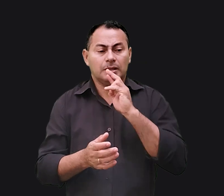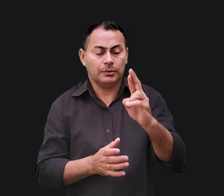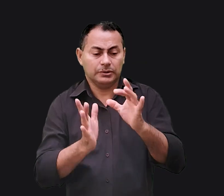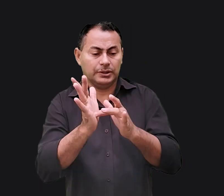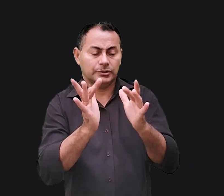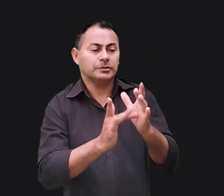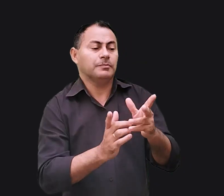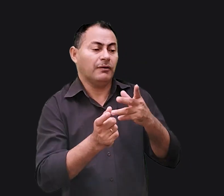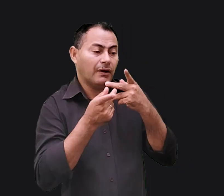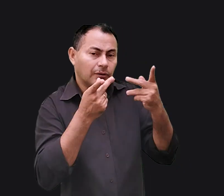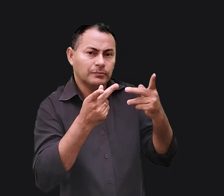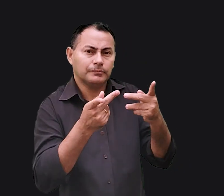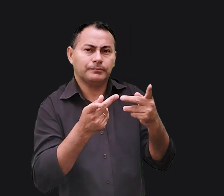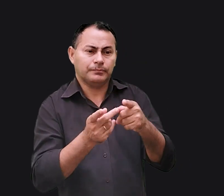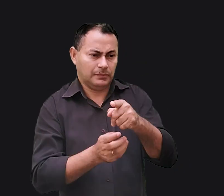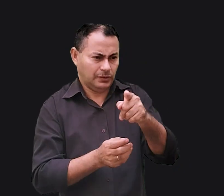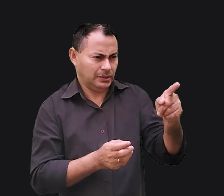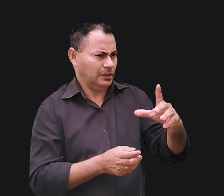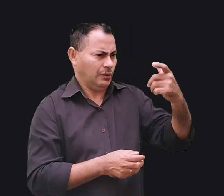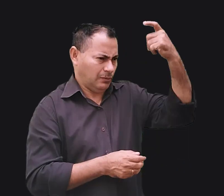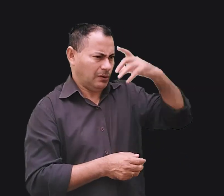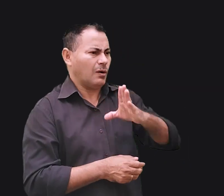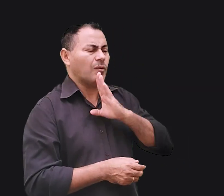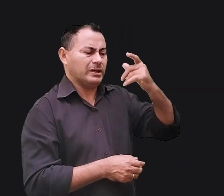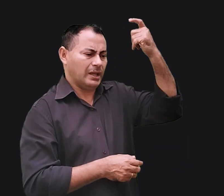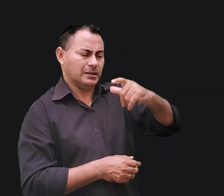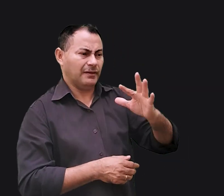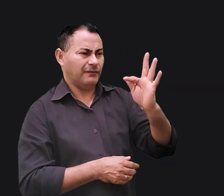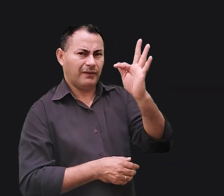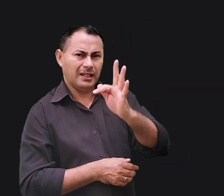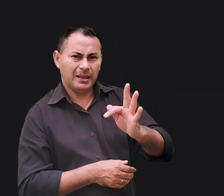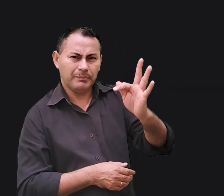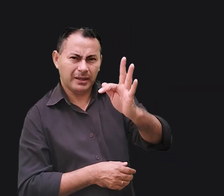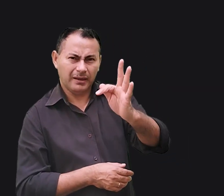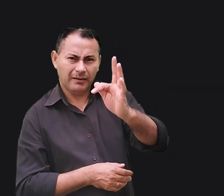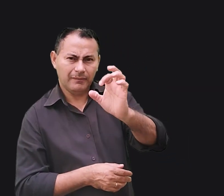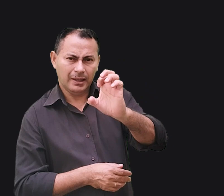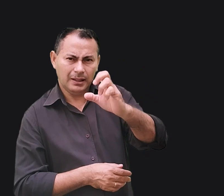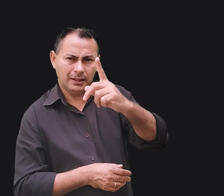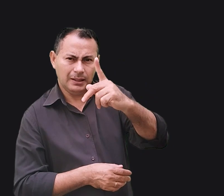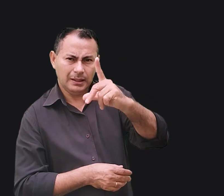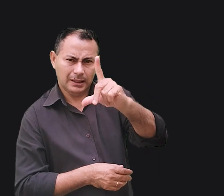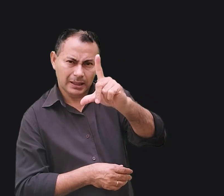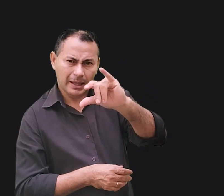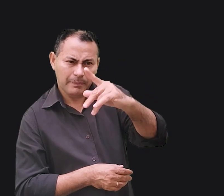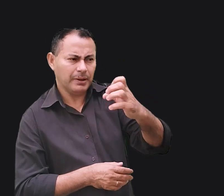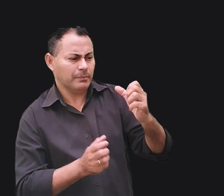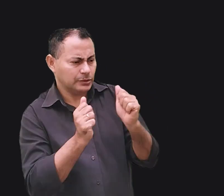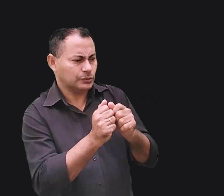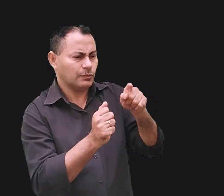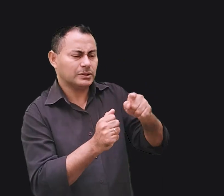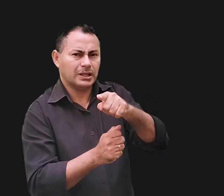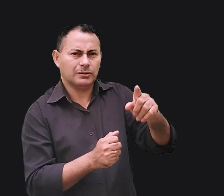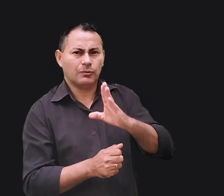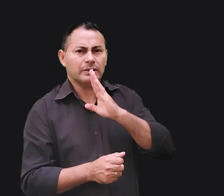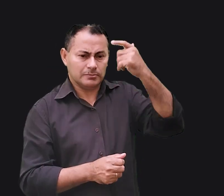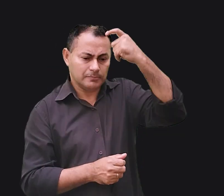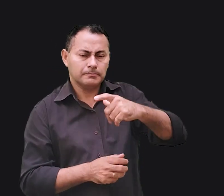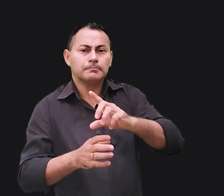resposta, Jesus disse: Você não me conhece, Felipe, mesmo depois de eu ter estado com vocês durante